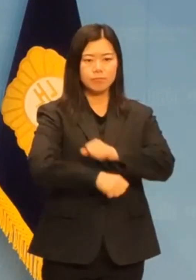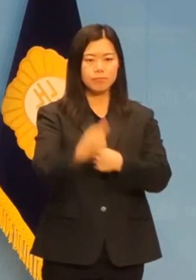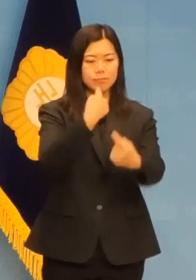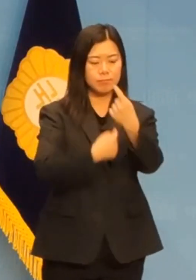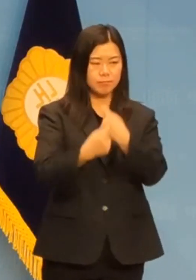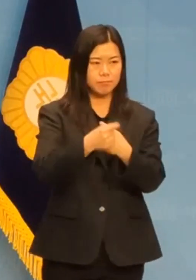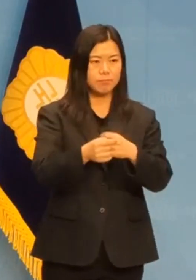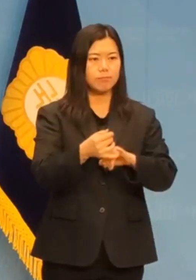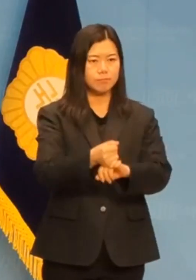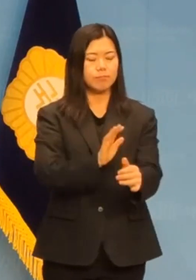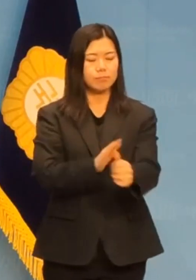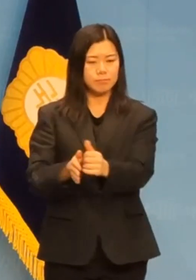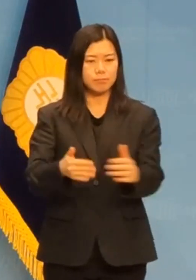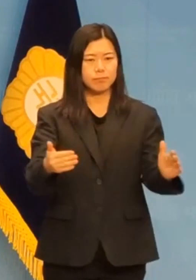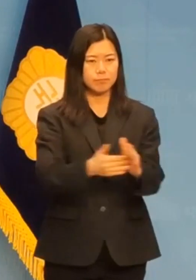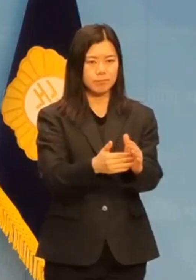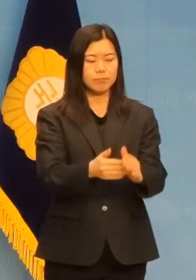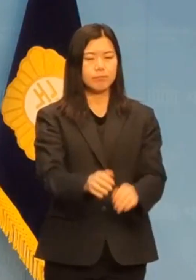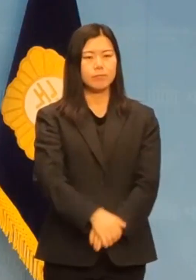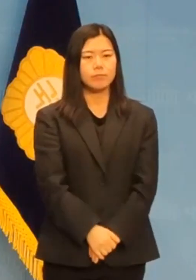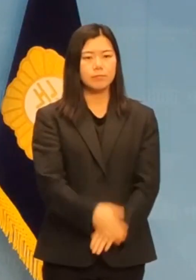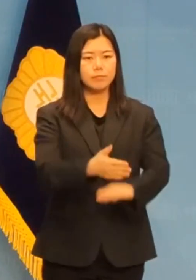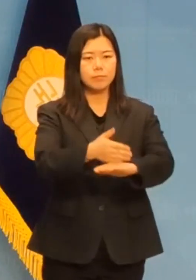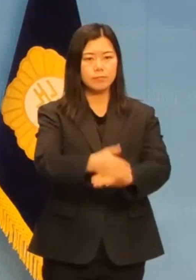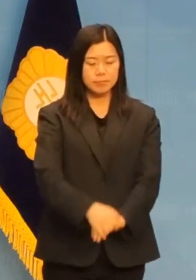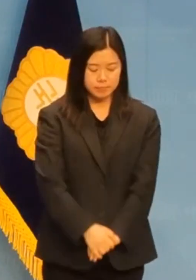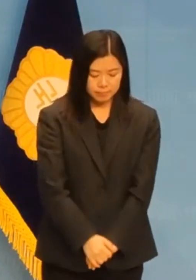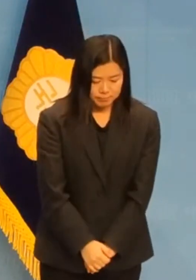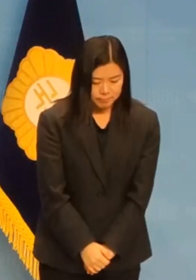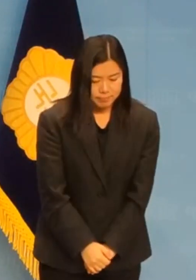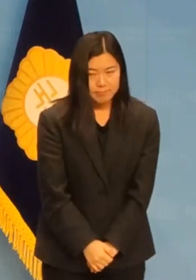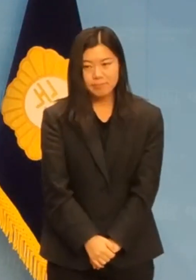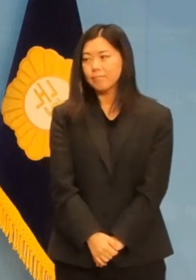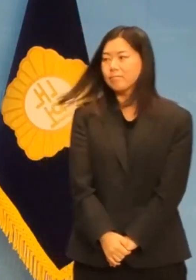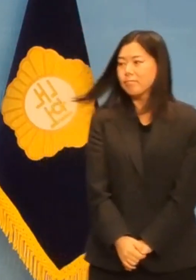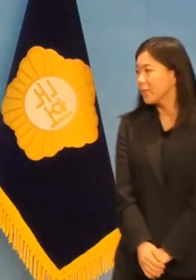제보 당부드립니다. 이상 브리핑 마치겠습니다. 감사합니다.